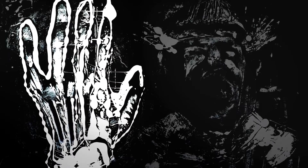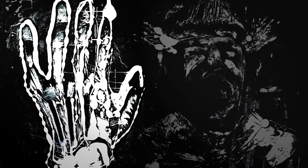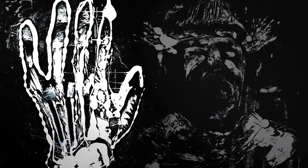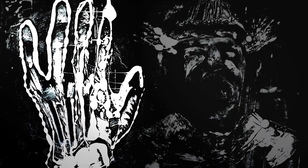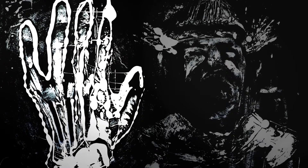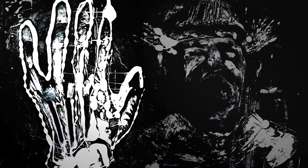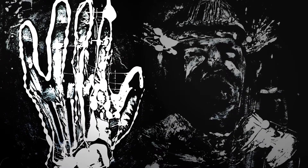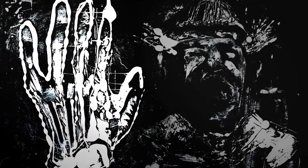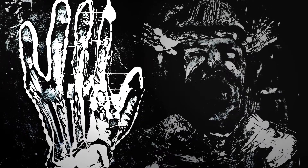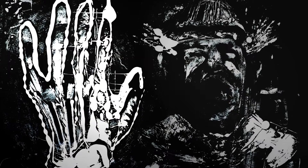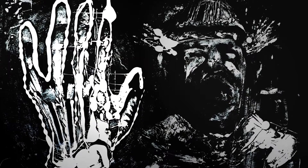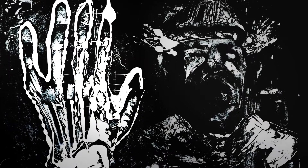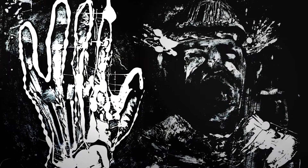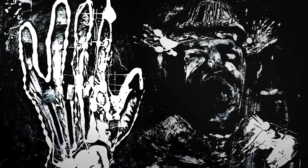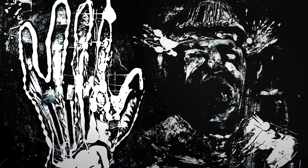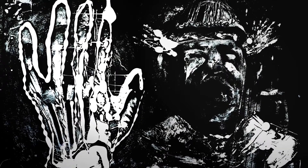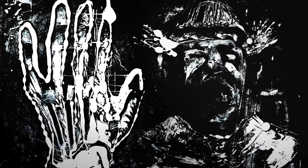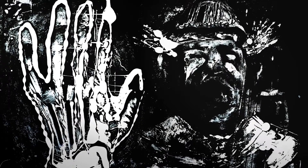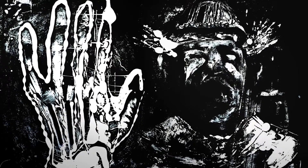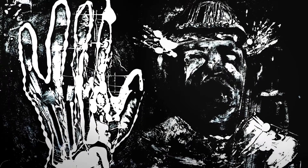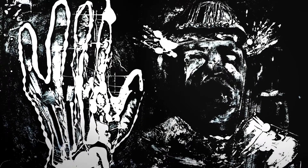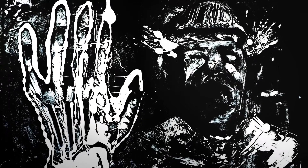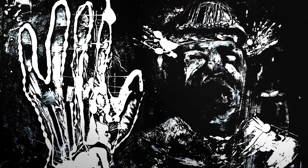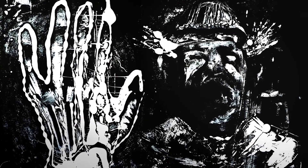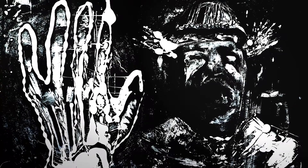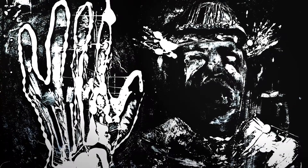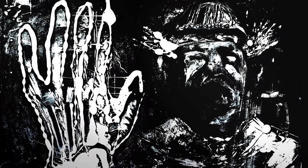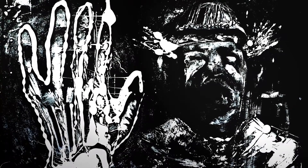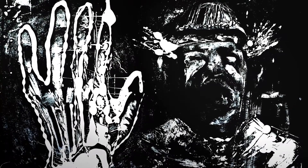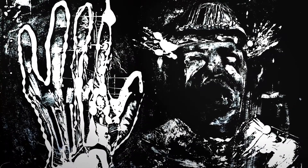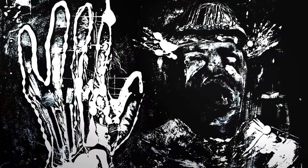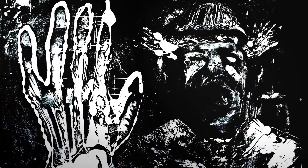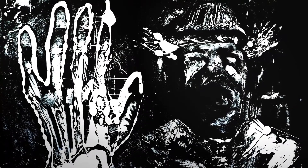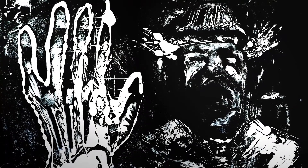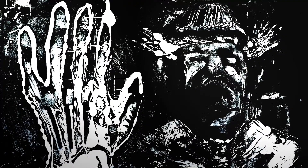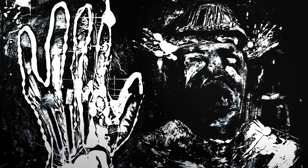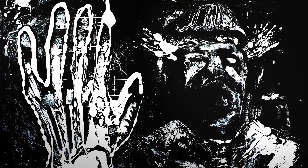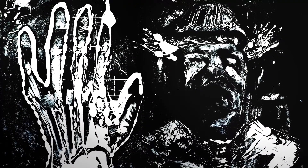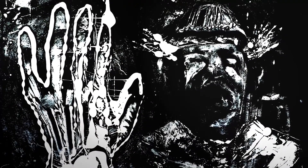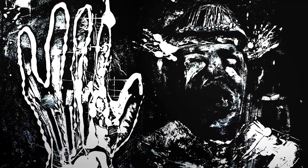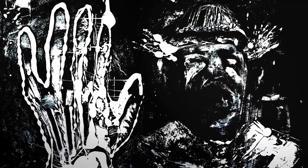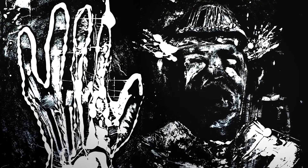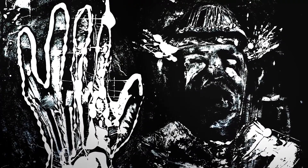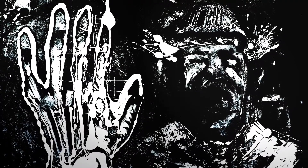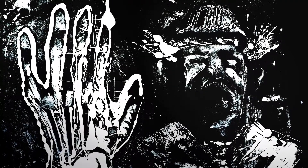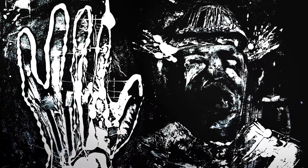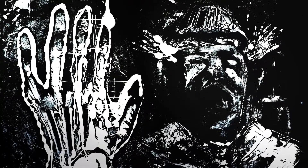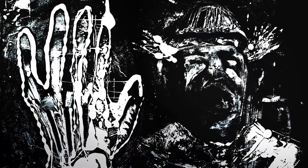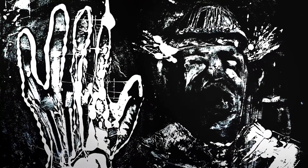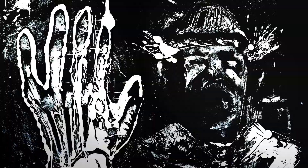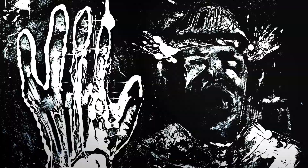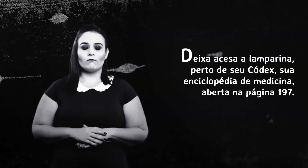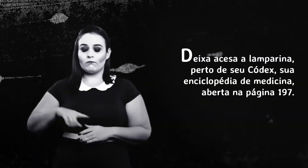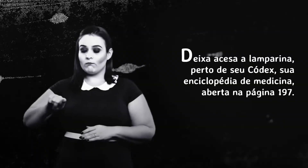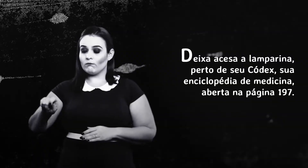olhar cobiçoso, usa uma touca e veste a luva em sua mão, que se destaca à frente. Deixa